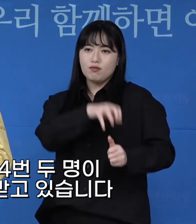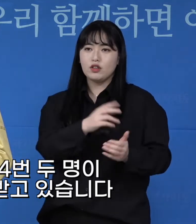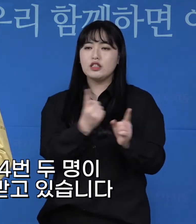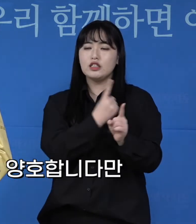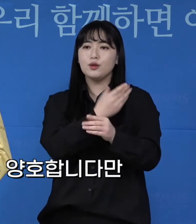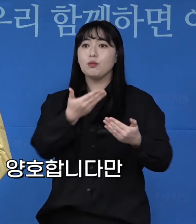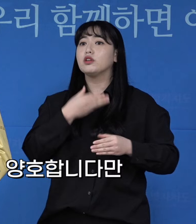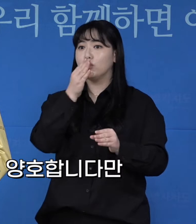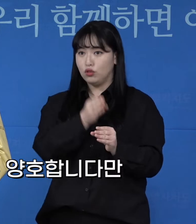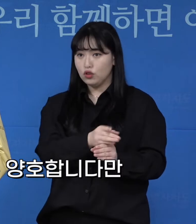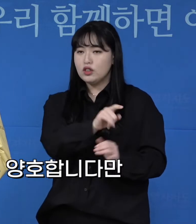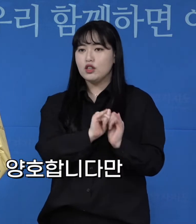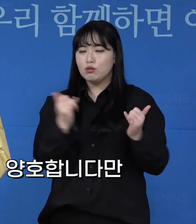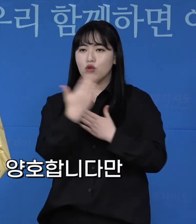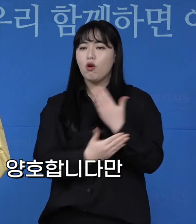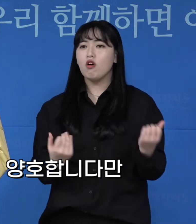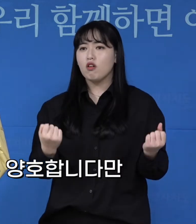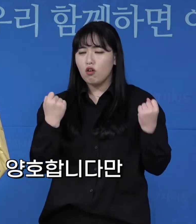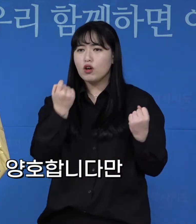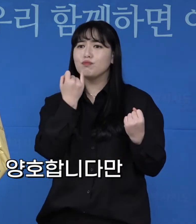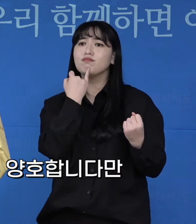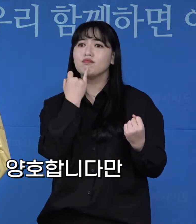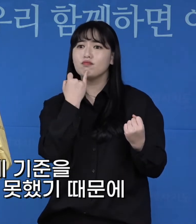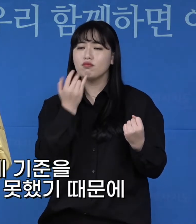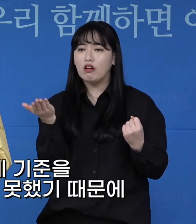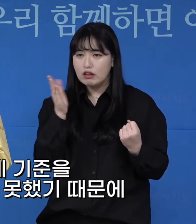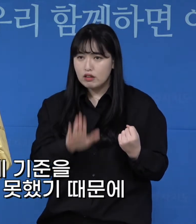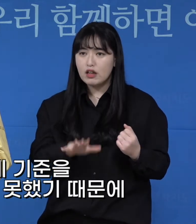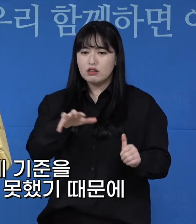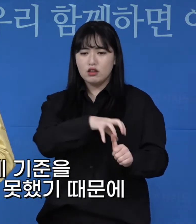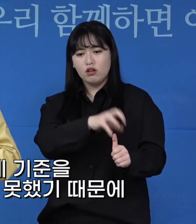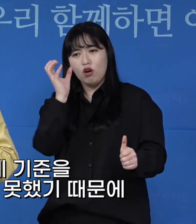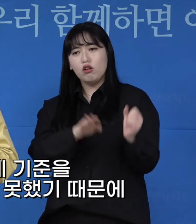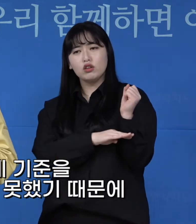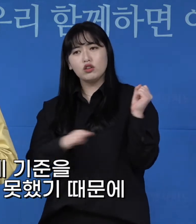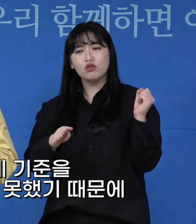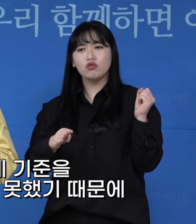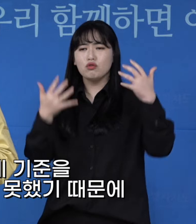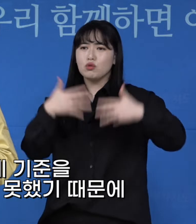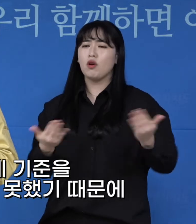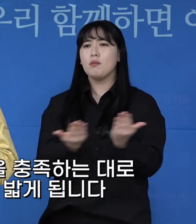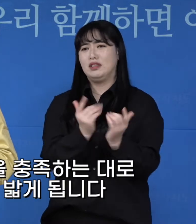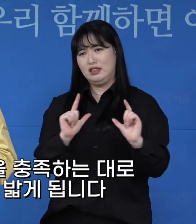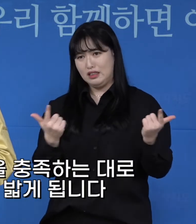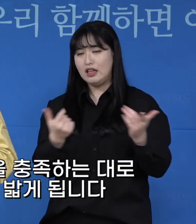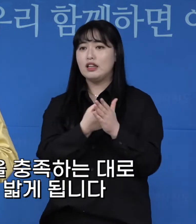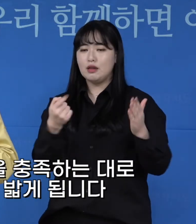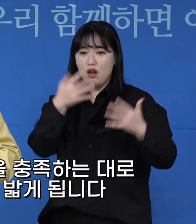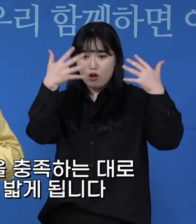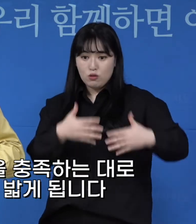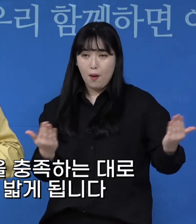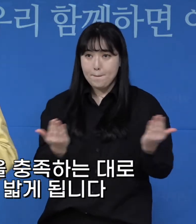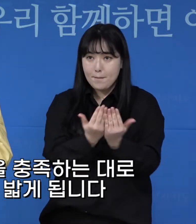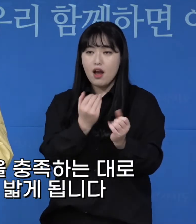있습니다. 이들도 건강은 양호합니다마는 격리 해제 기준을 아직 충족하지 못했기 때문에 기준이 충족되는